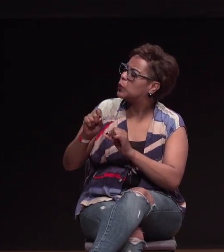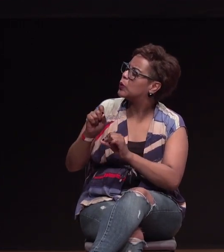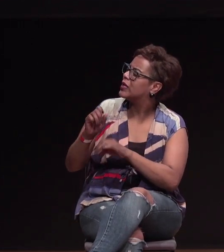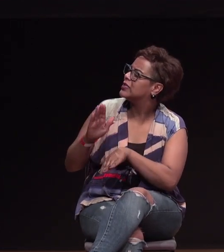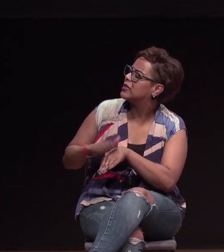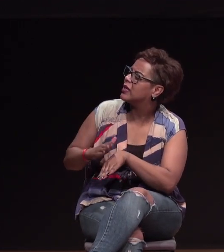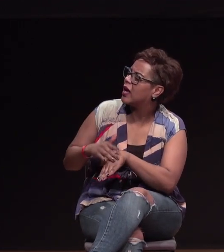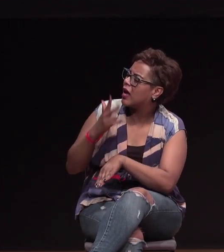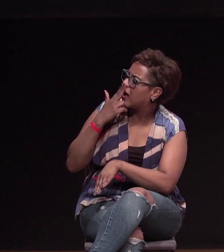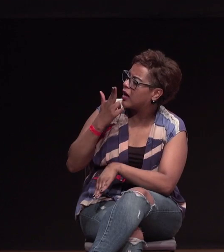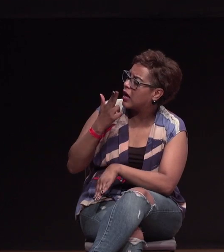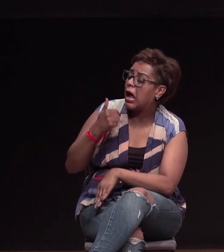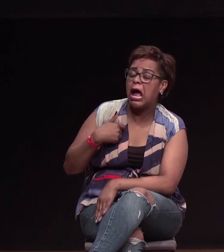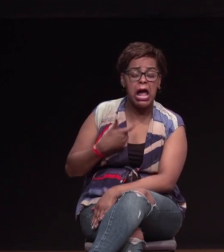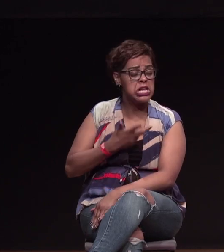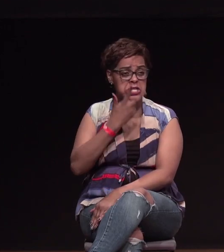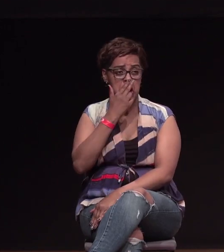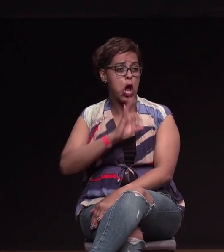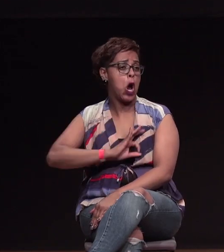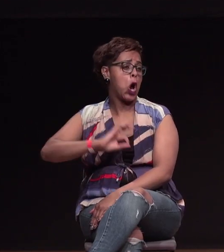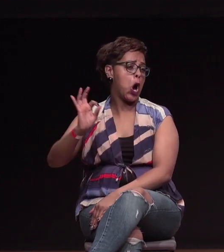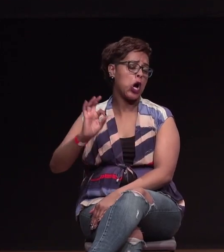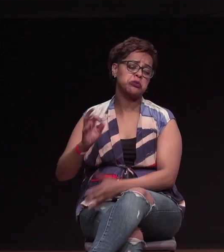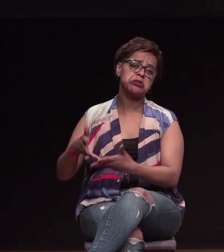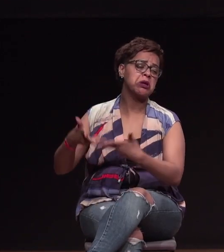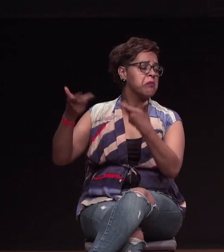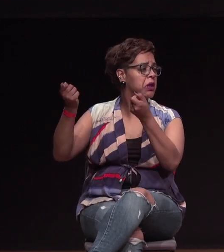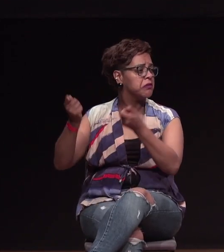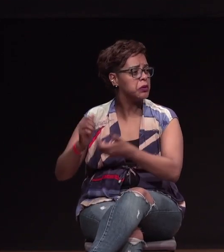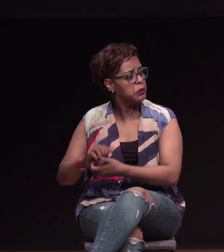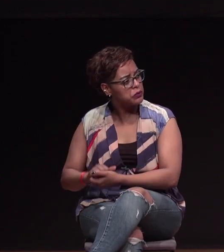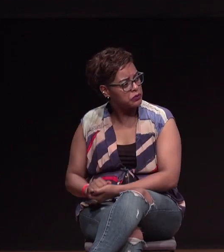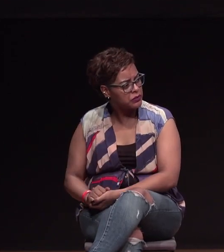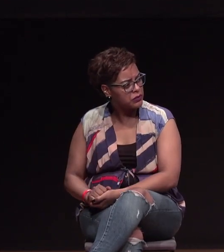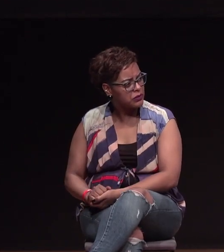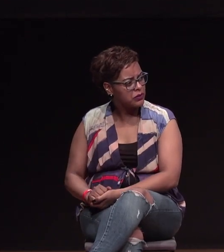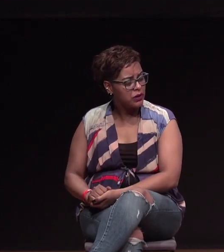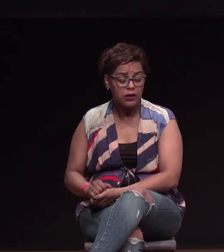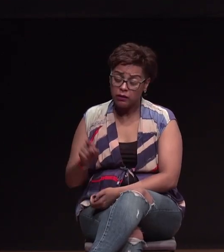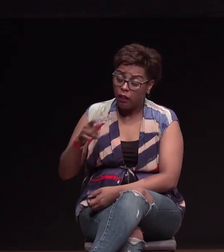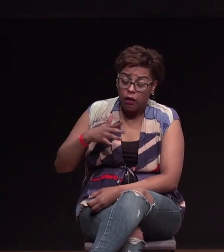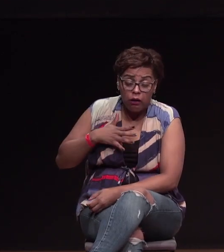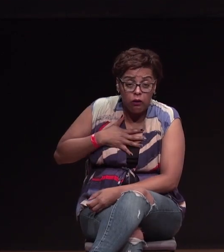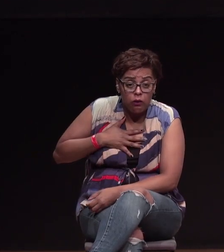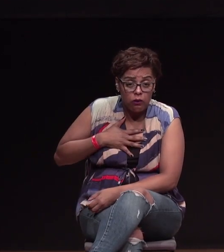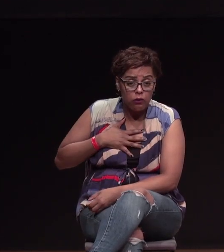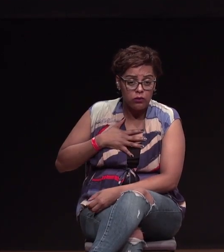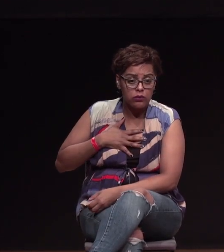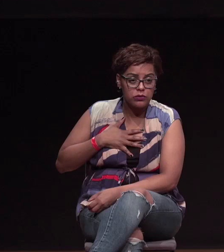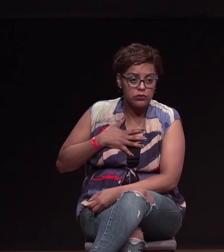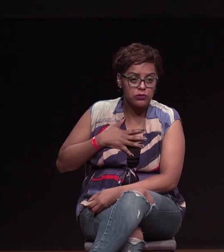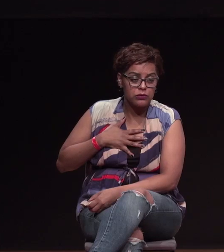achou do texto. Achei ótimo, está maravilhoso. E ela gostou.